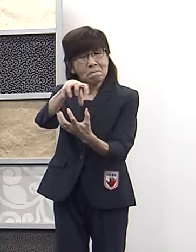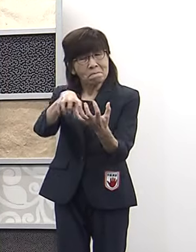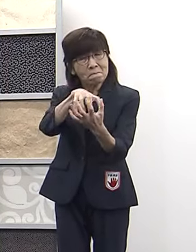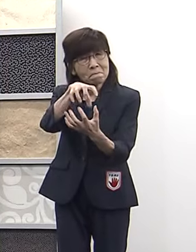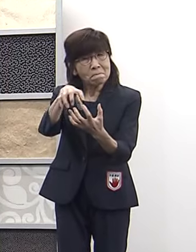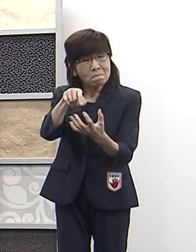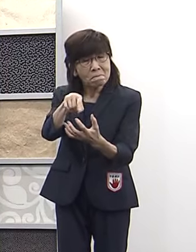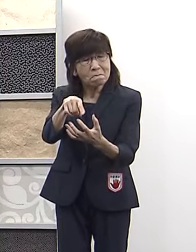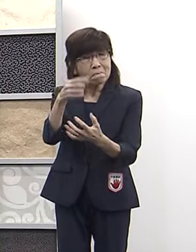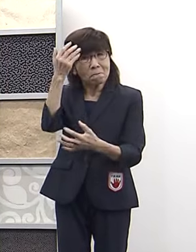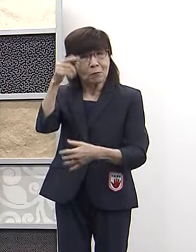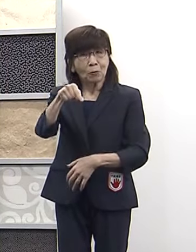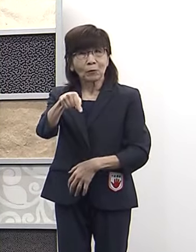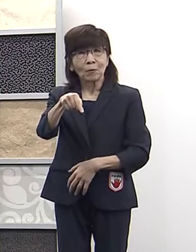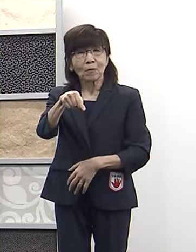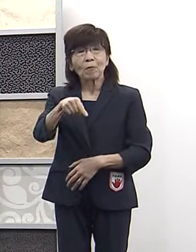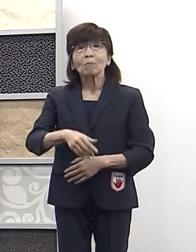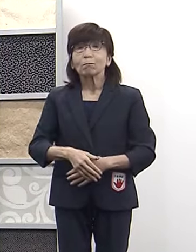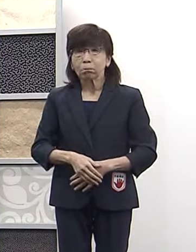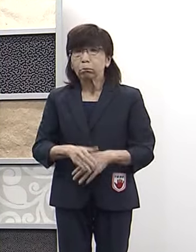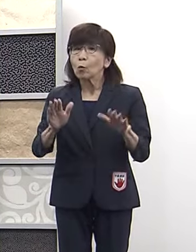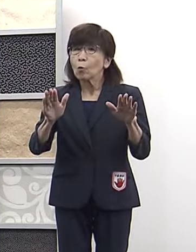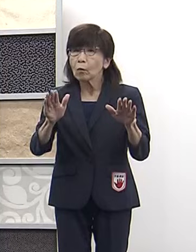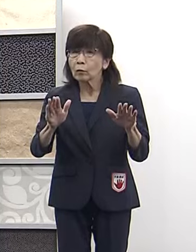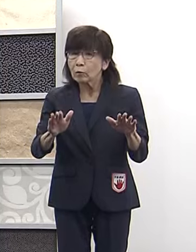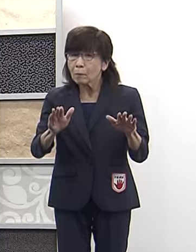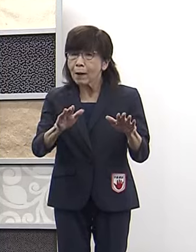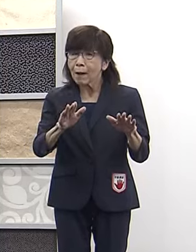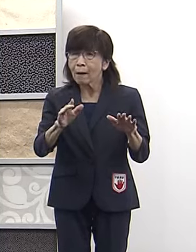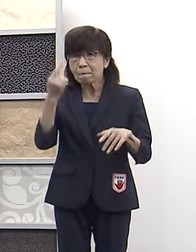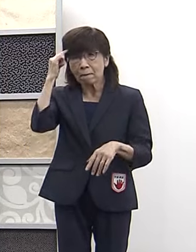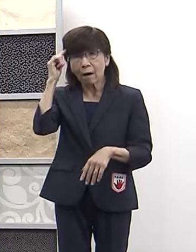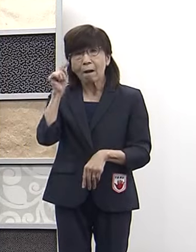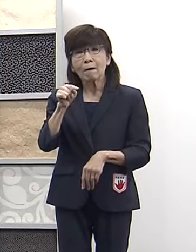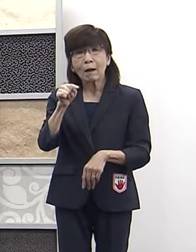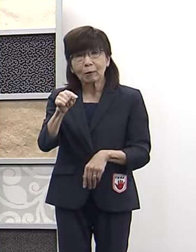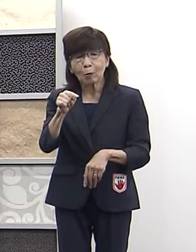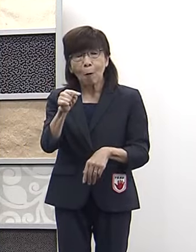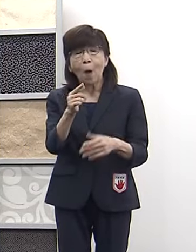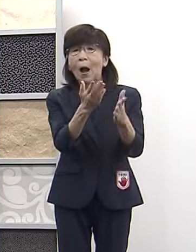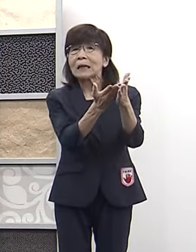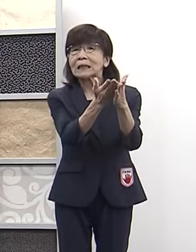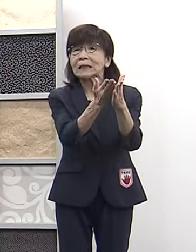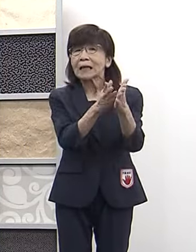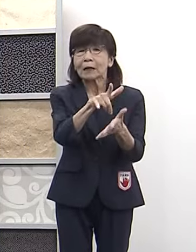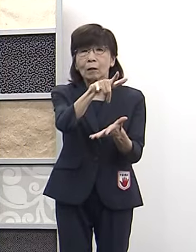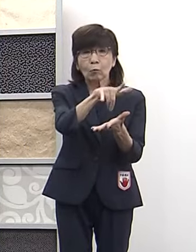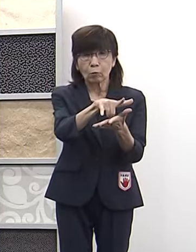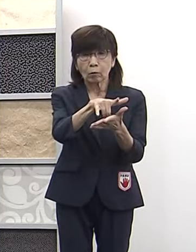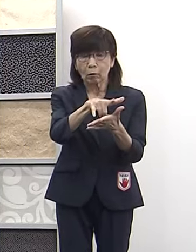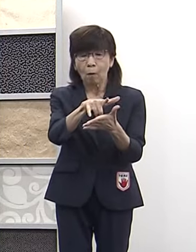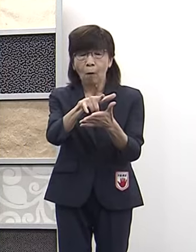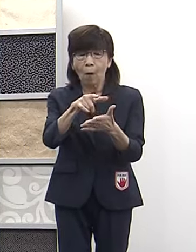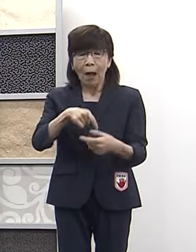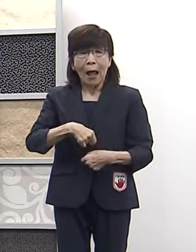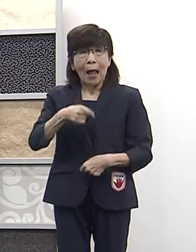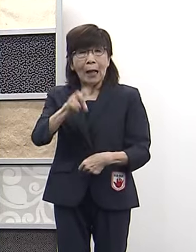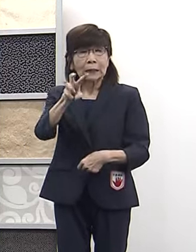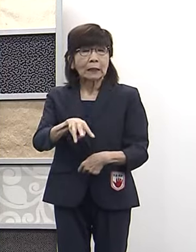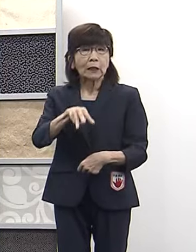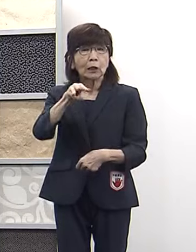ます。こうした状況におきまして、新潟空港、あるいは信州松本空港